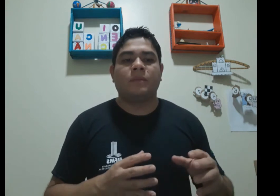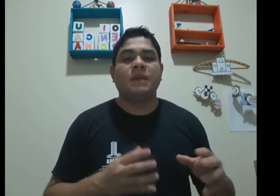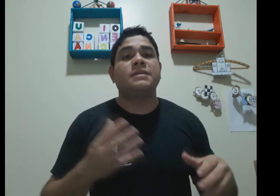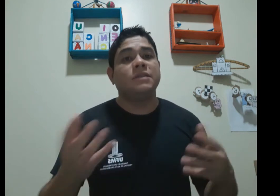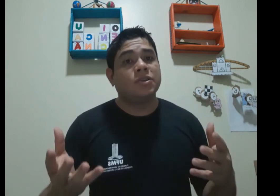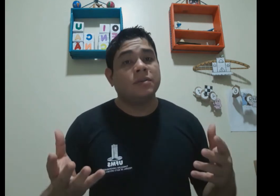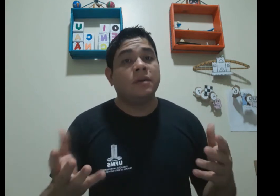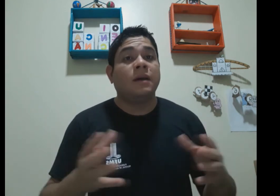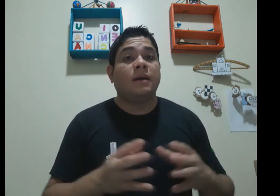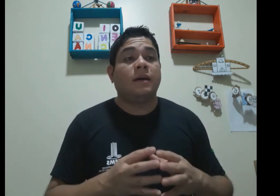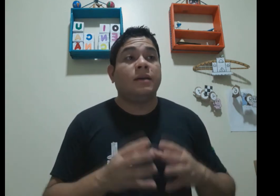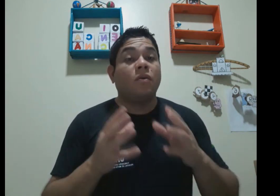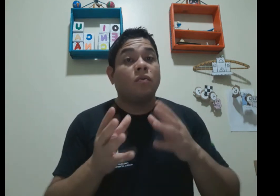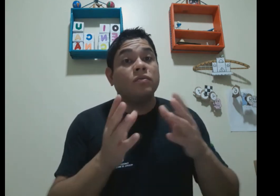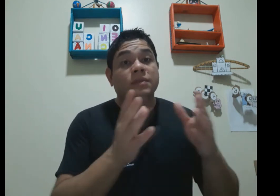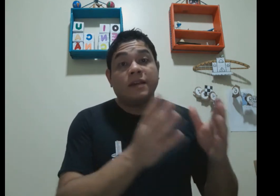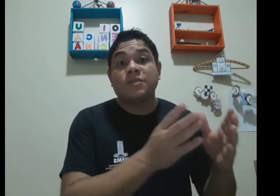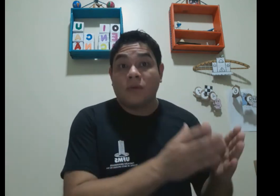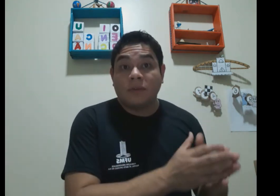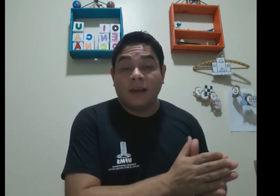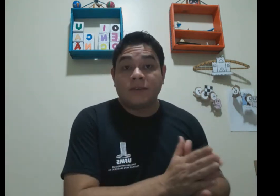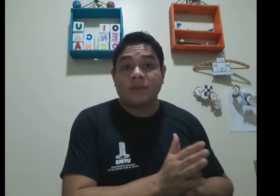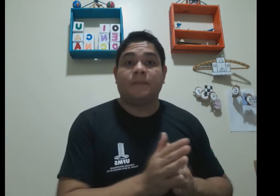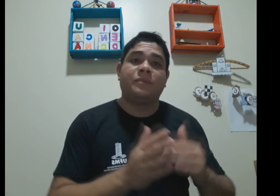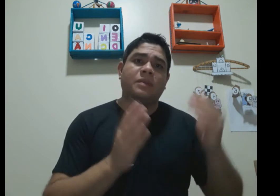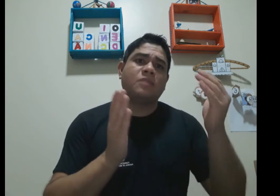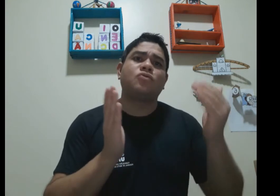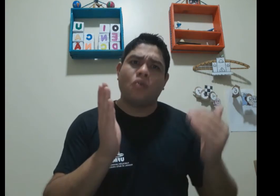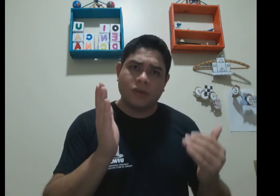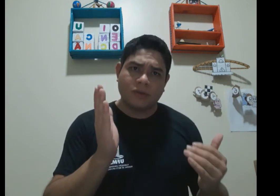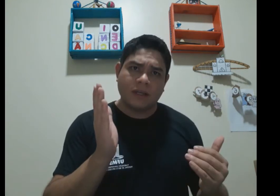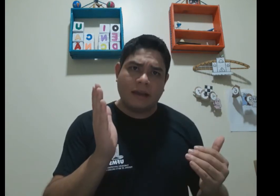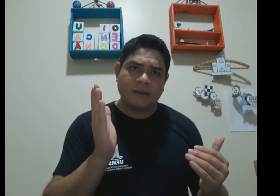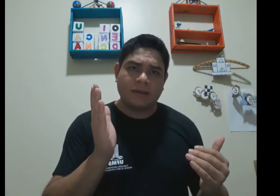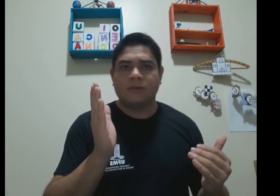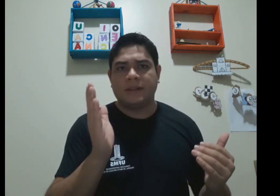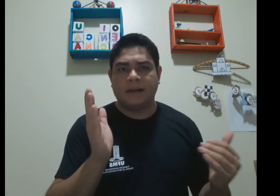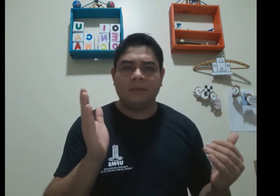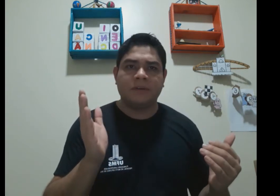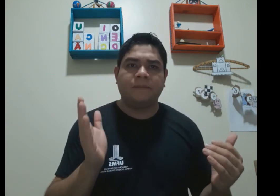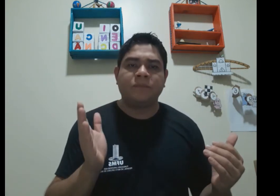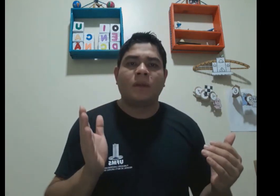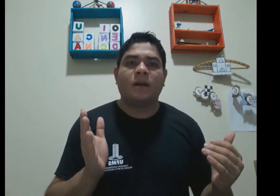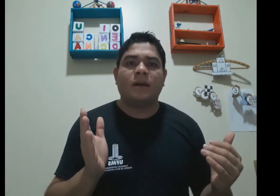Nesse sentido, em alguns desses contextos, dentro do código de ética do intérprete,